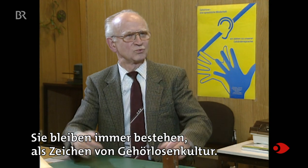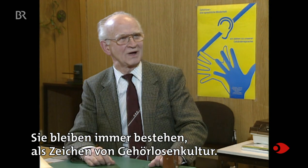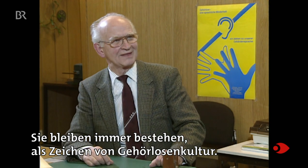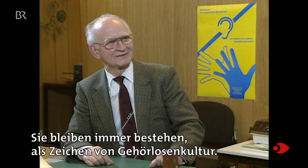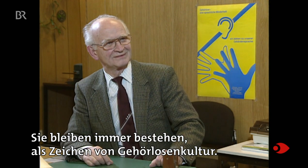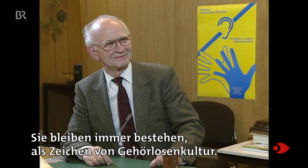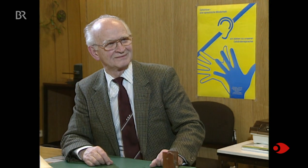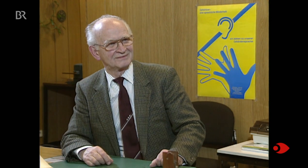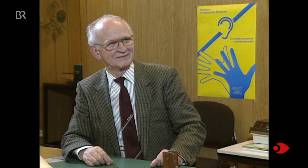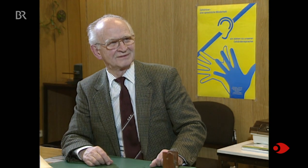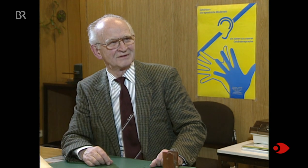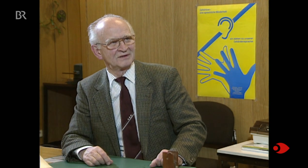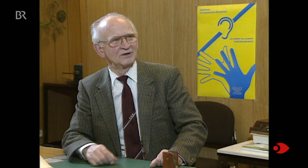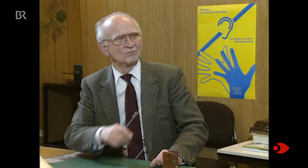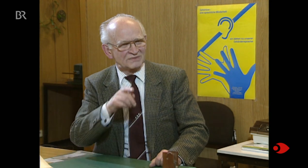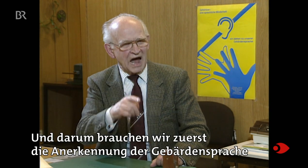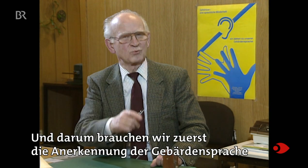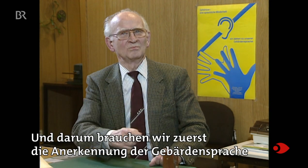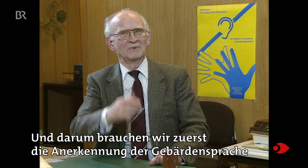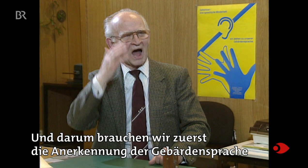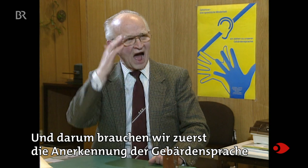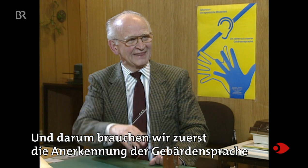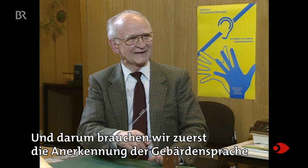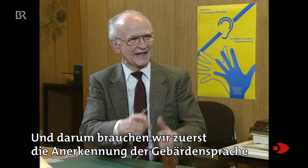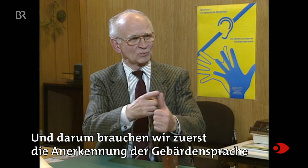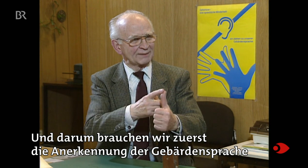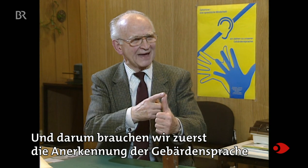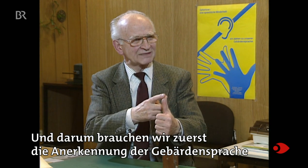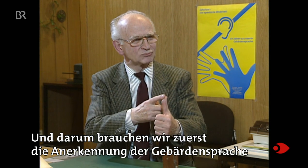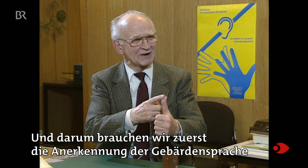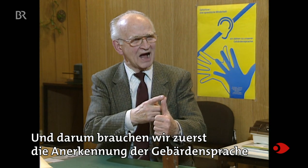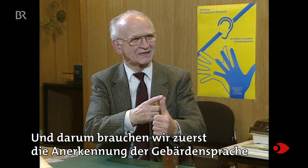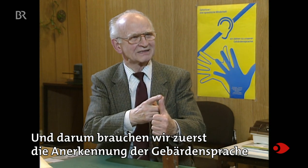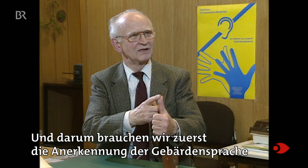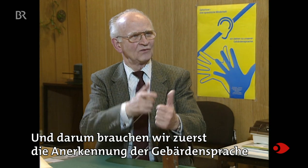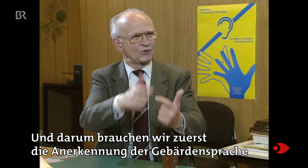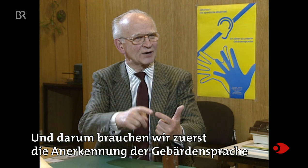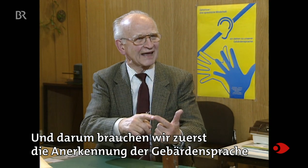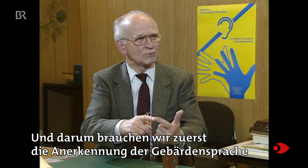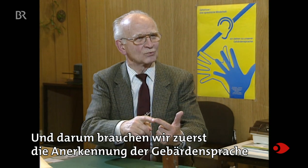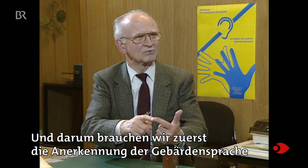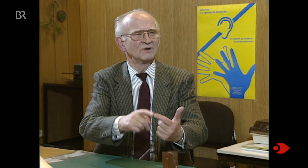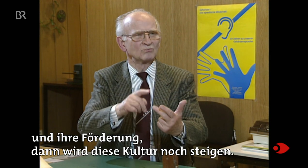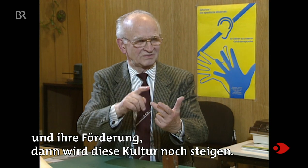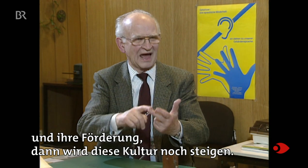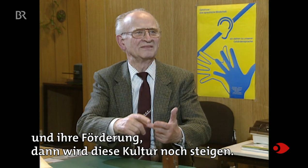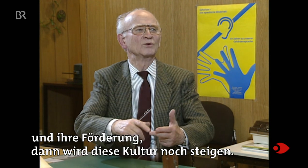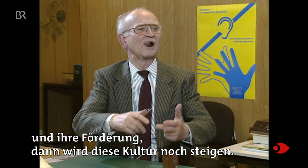Gehörlosenkultur. Und darum brauchen wir zuerst die Anerkennung der Gebärdensprache und ihre Förderung,